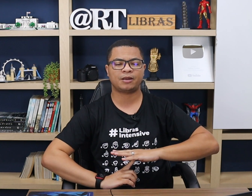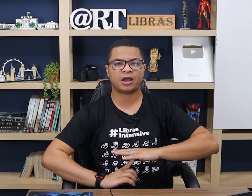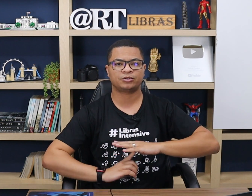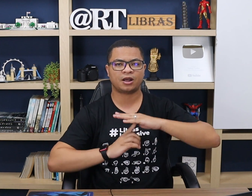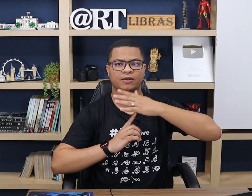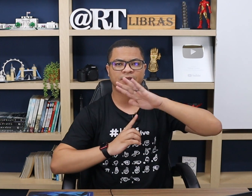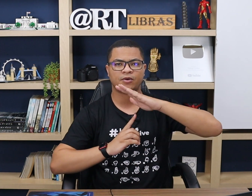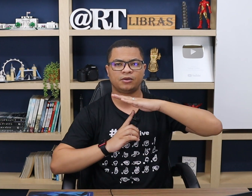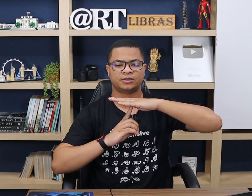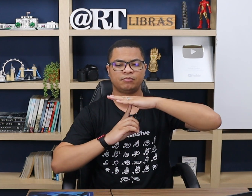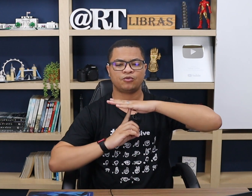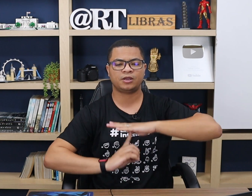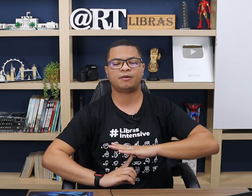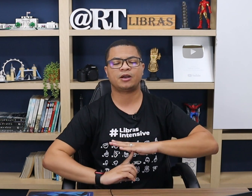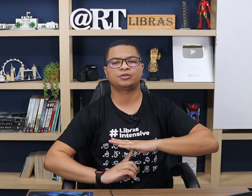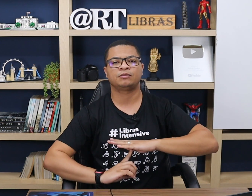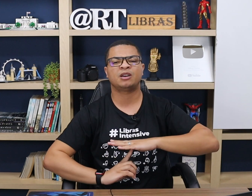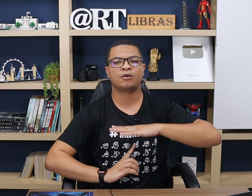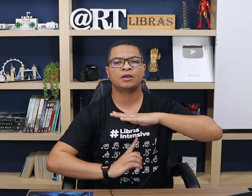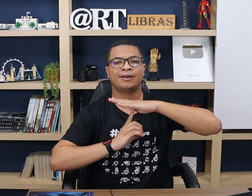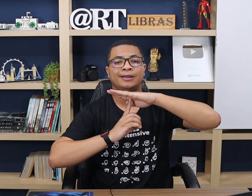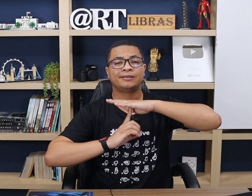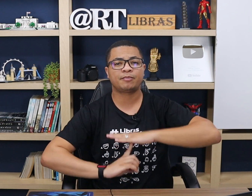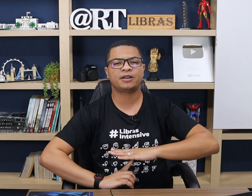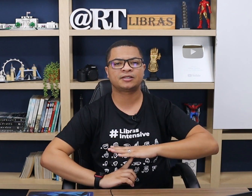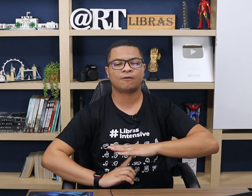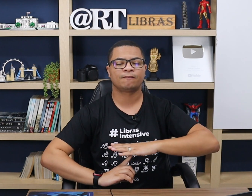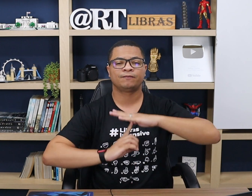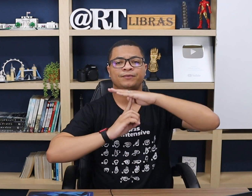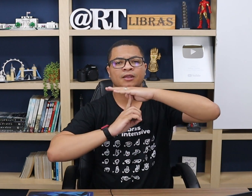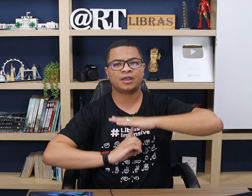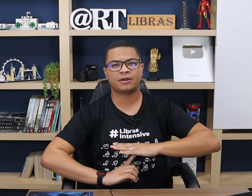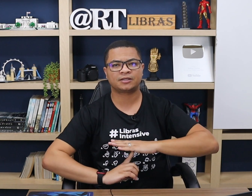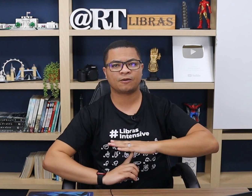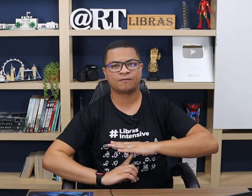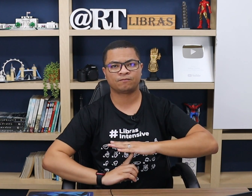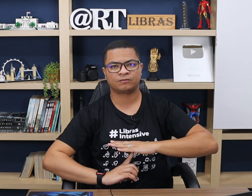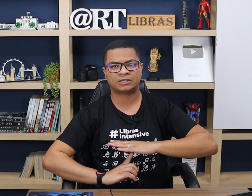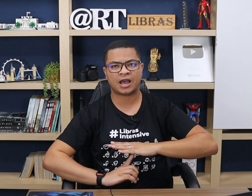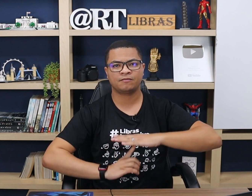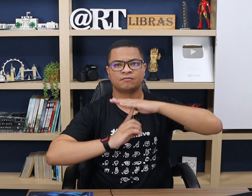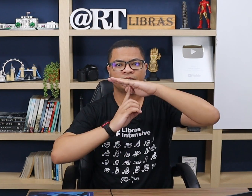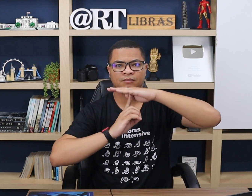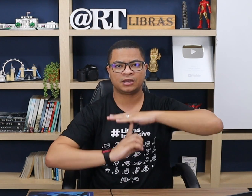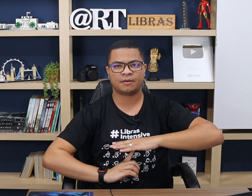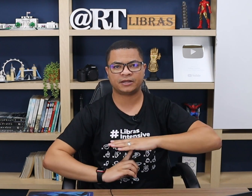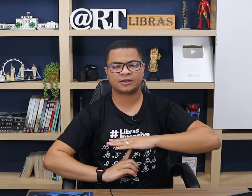baixo tá com essa mão aqui ó sem burro de para baixo tá bom depressão depressão tá depressão